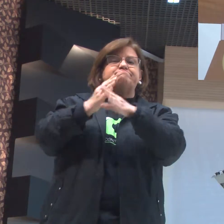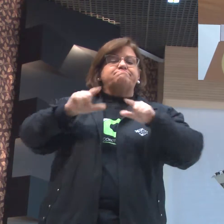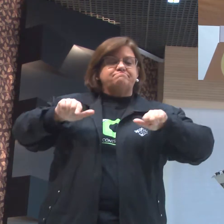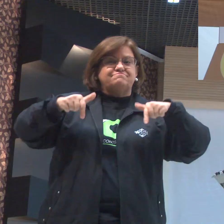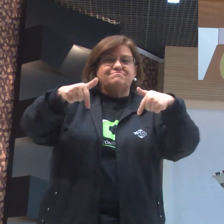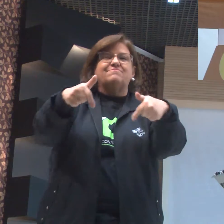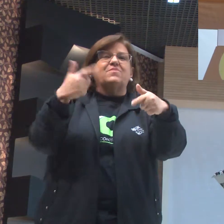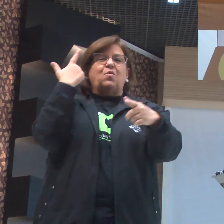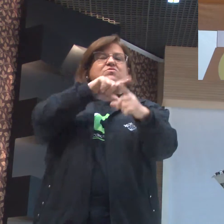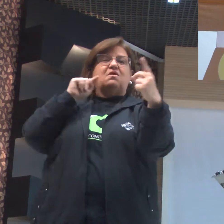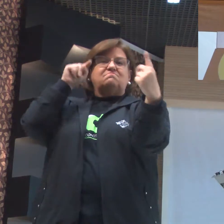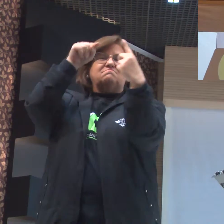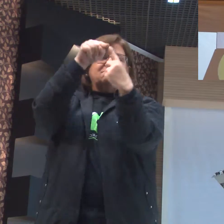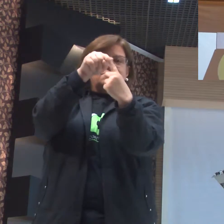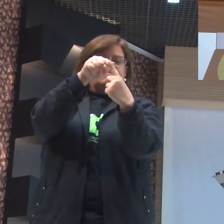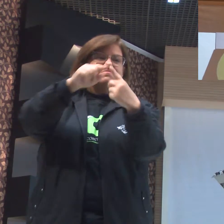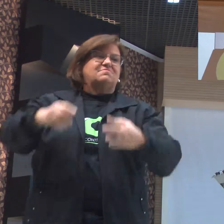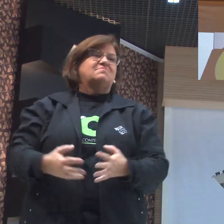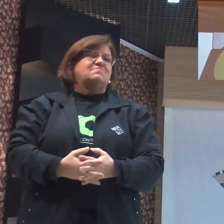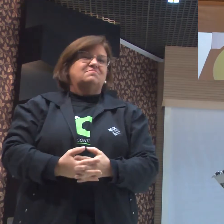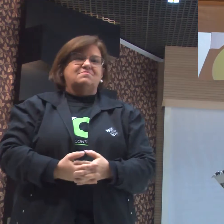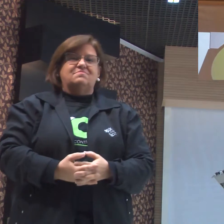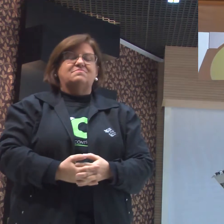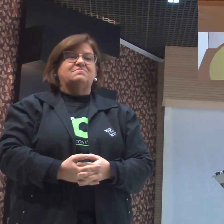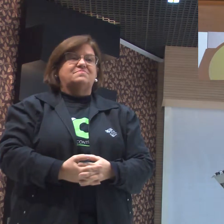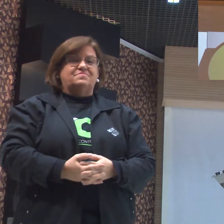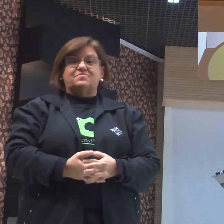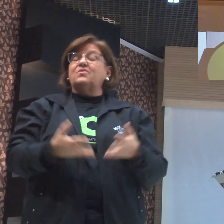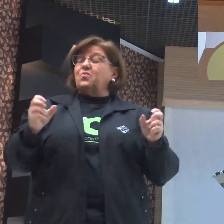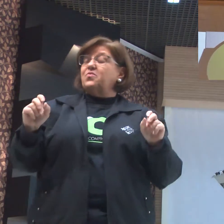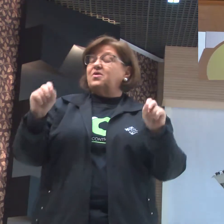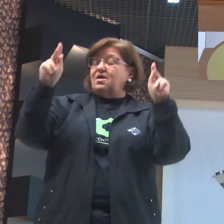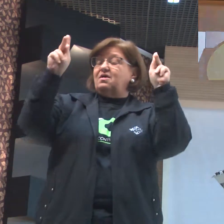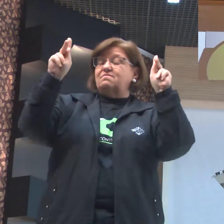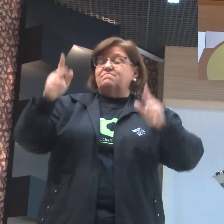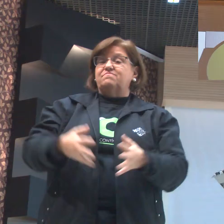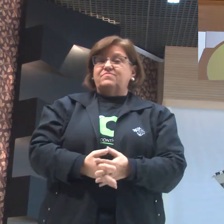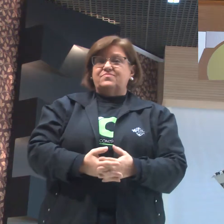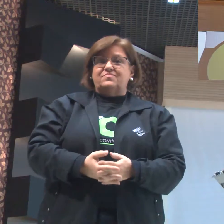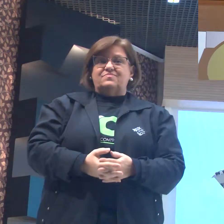né? Legal, né? É bom a gente pensar e levantar essas coisas. Ok,